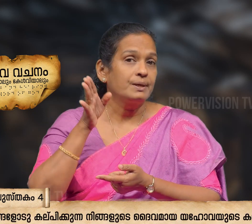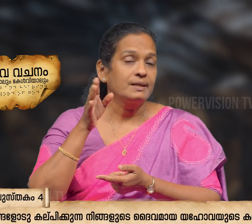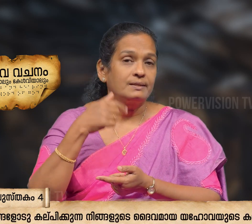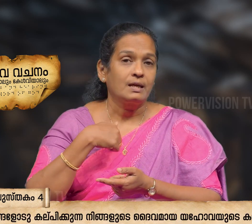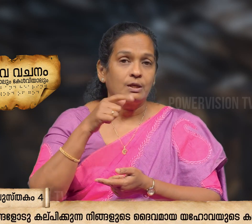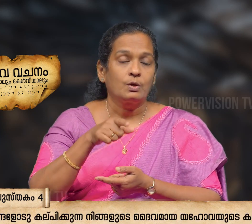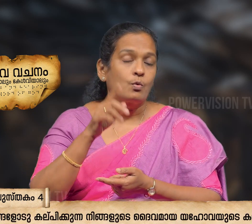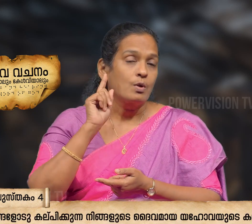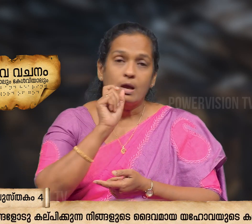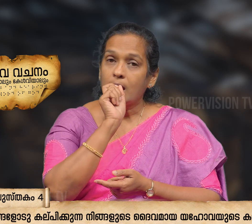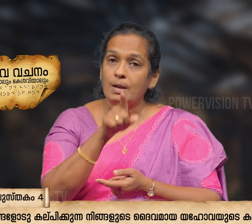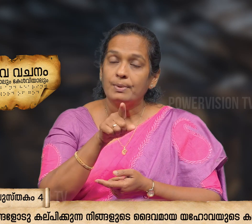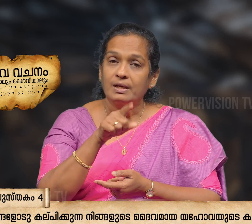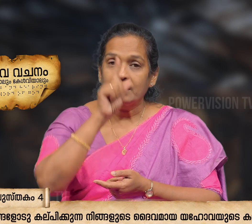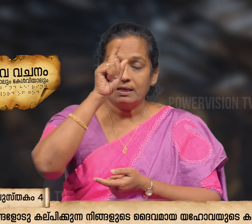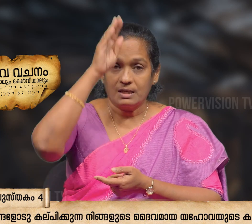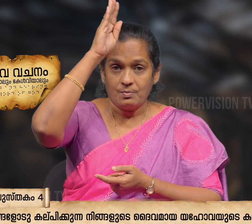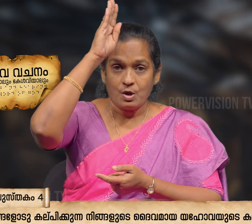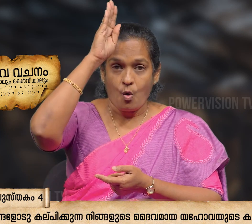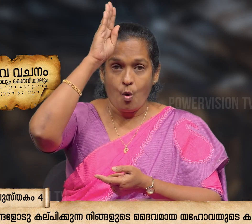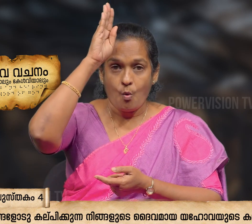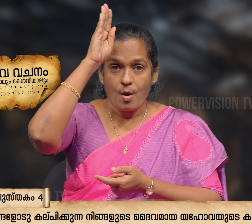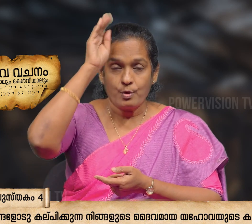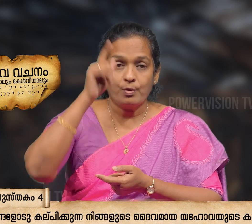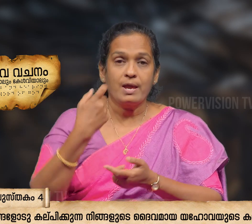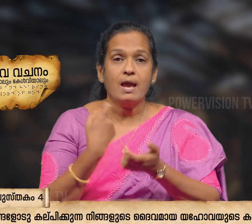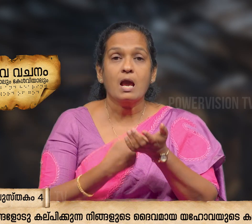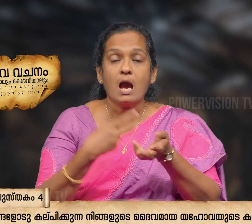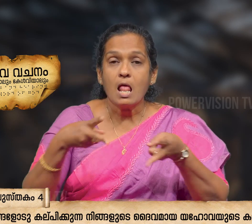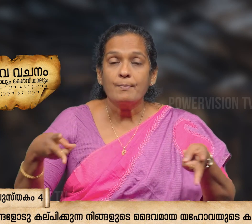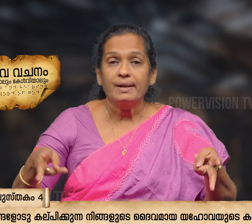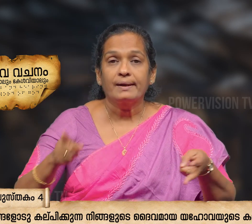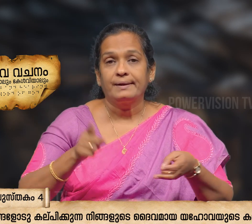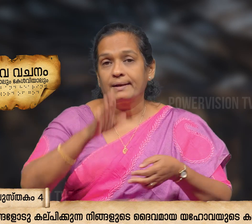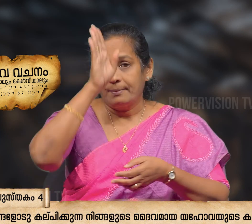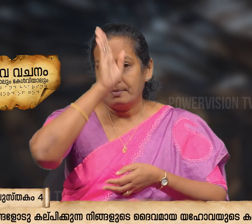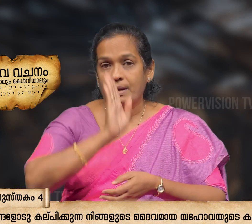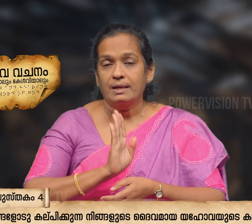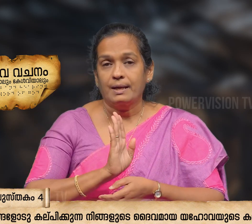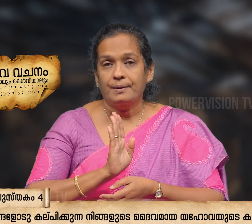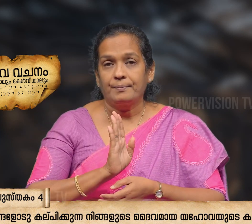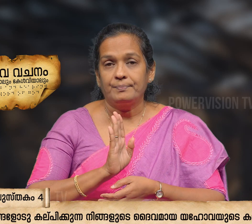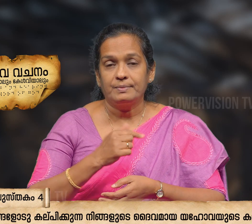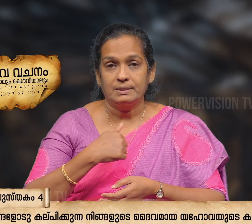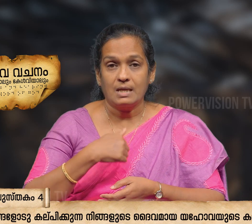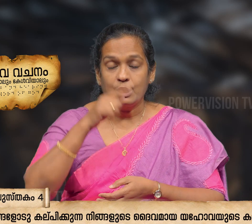നിങ്ങളോട് കൽപ്പിക്കുന്ന നിങ്ങളുടെ ദൈവമായ യഹോവയുടെ കൽപ്പനകളെ നിങ്ങൾ പ്രമാണിക്കണം. ഞാൻ നിങ്ങളോട്